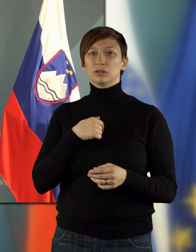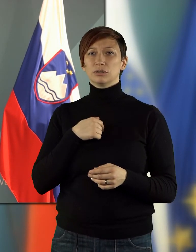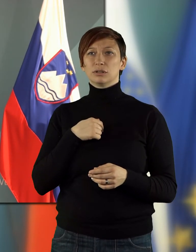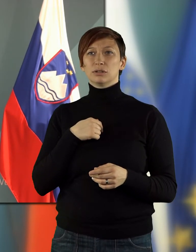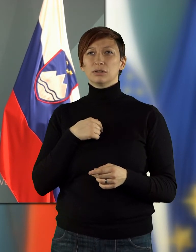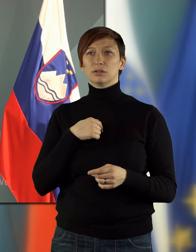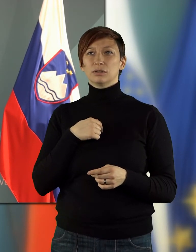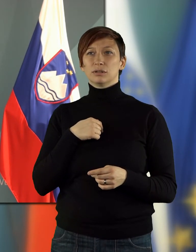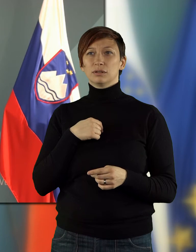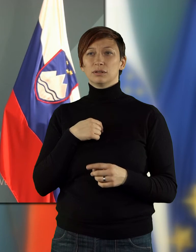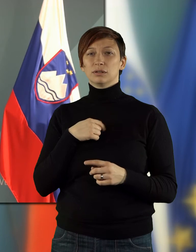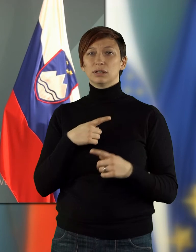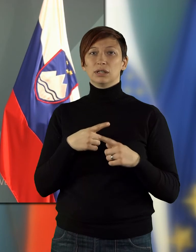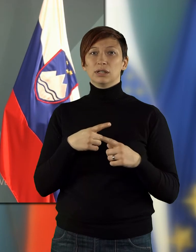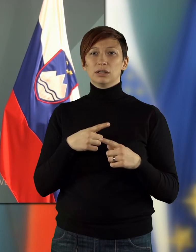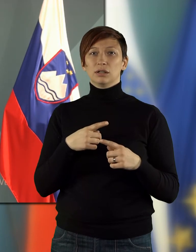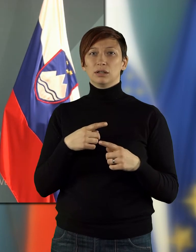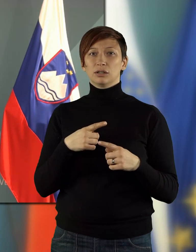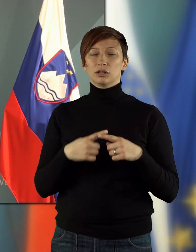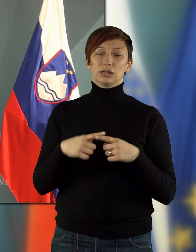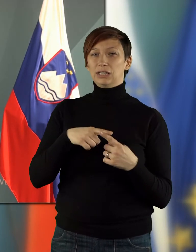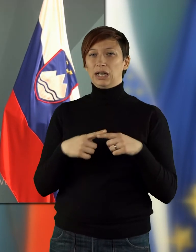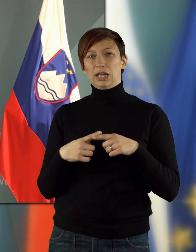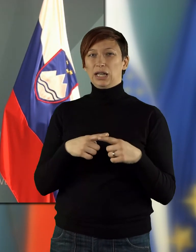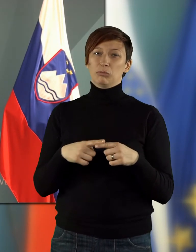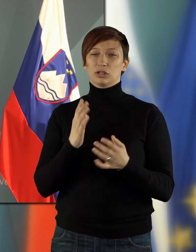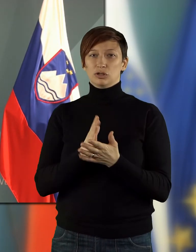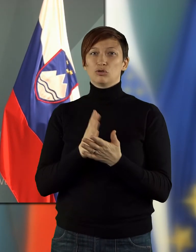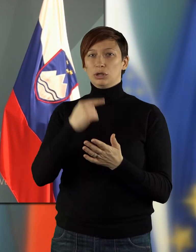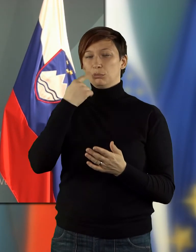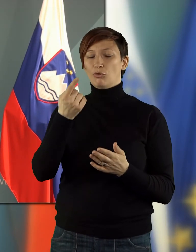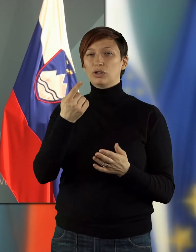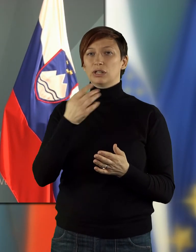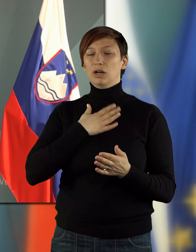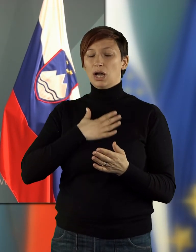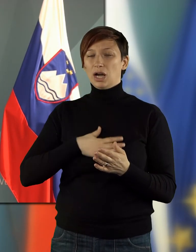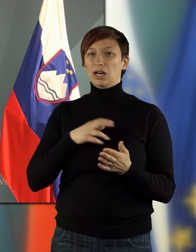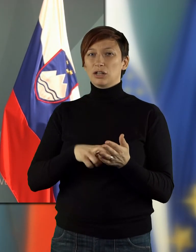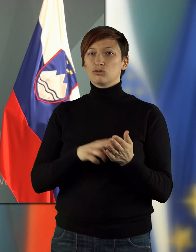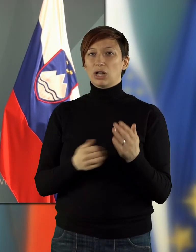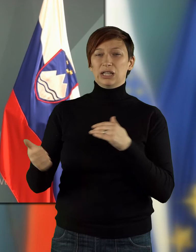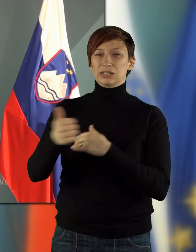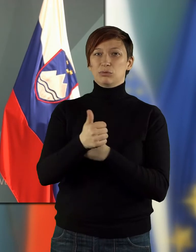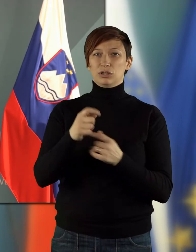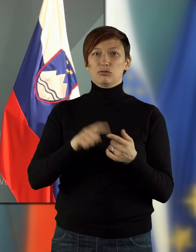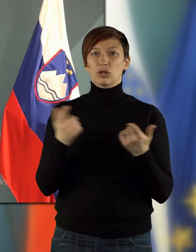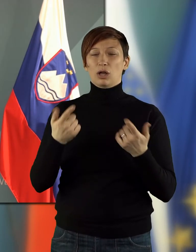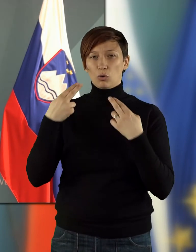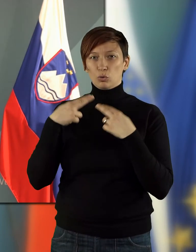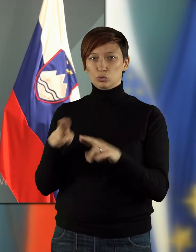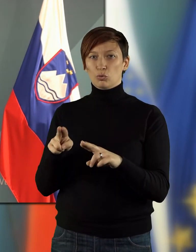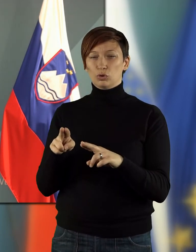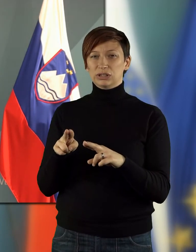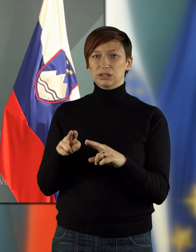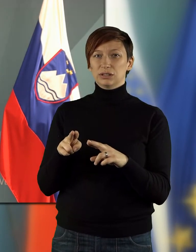Jaz bi sam eno dilemo, ki ste jo deloma že v bistvu omenili, rad izpostavil, oziroma